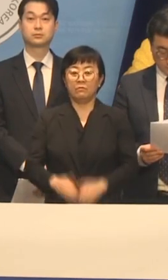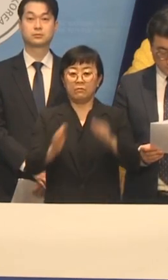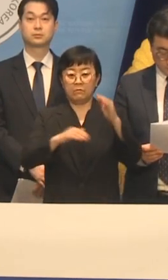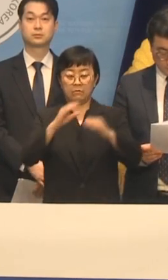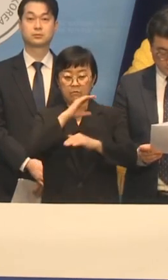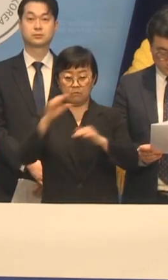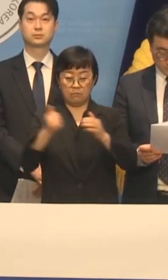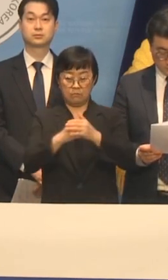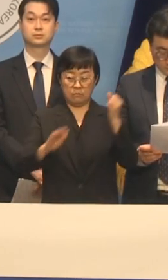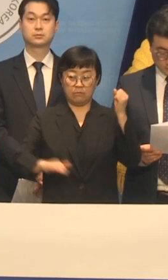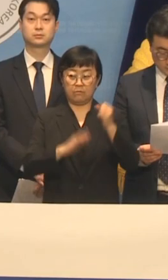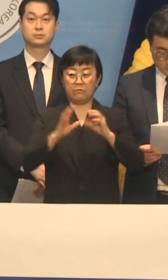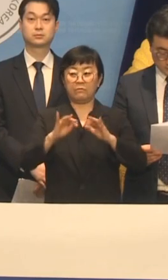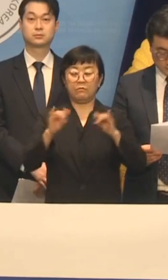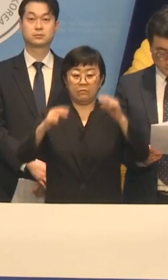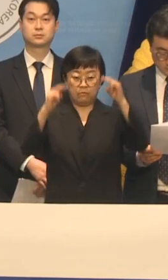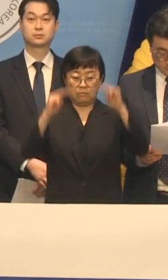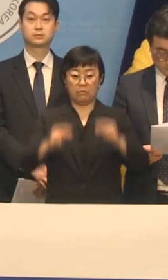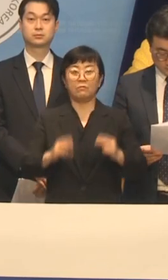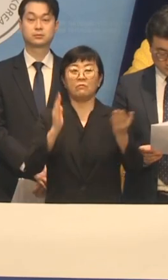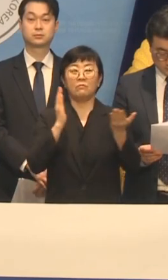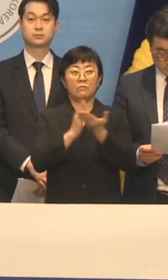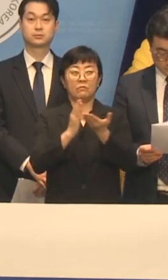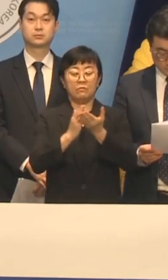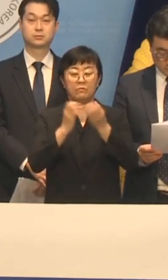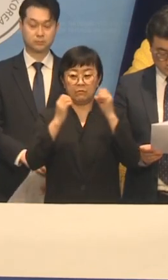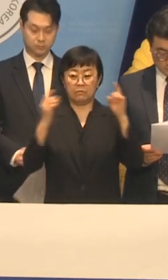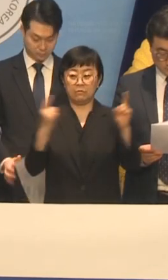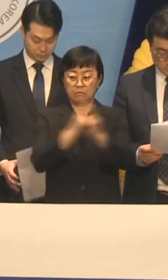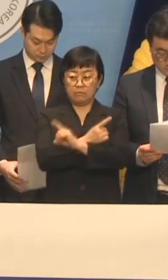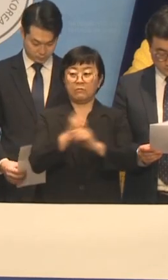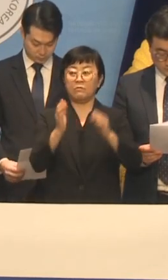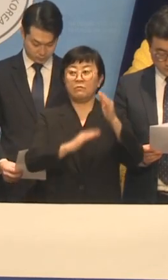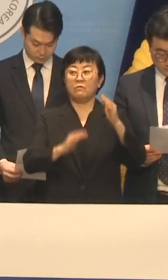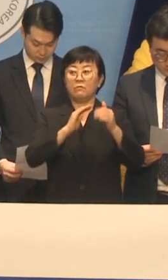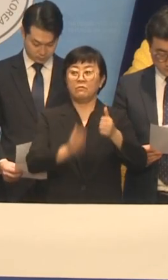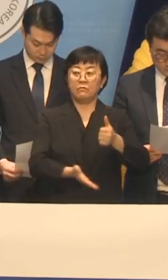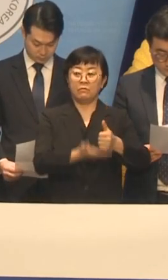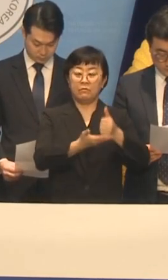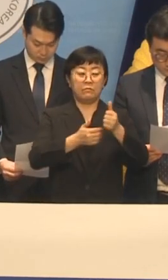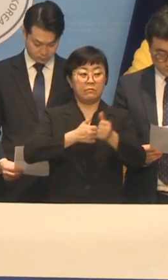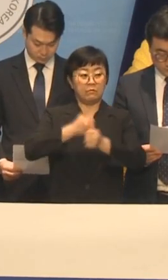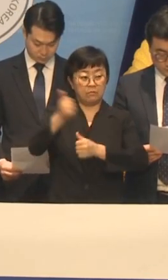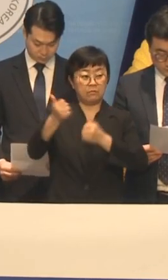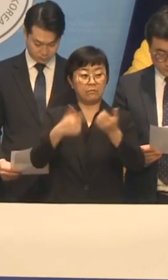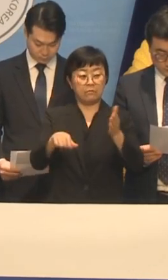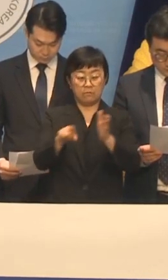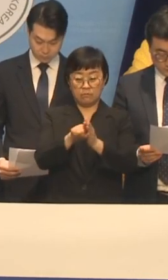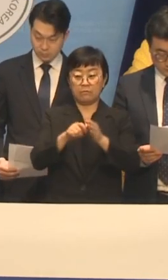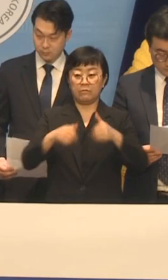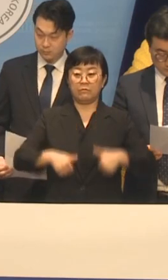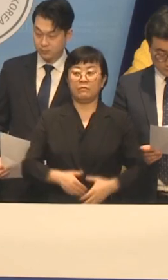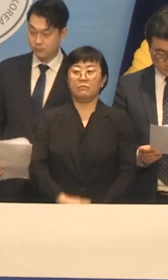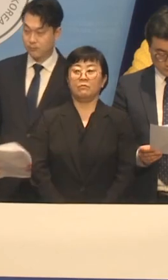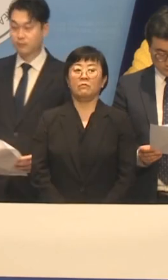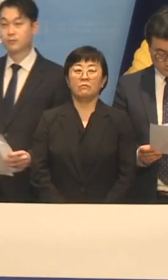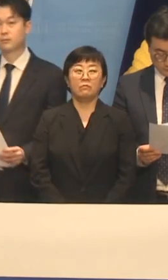공정함을 바탕으로 국민의 눈높이에 맞는 개혁 공천, 이기는 공천이 이루어져야 한다.